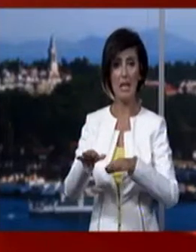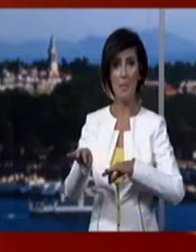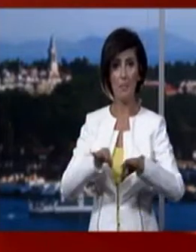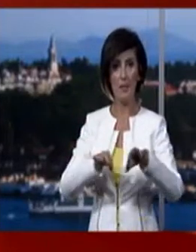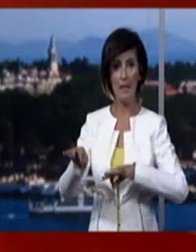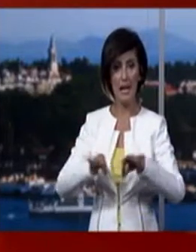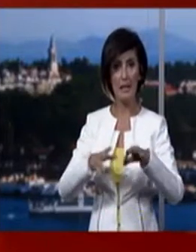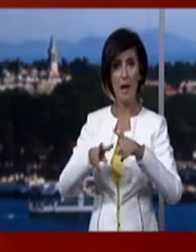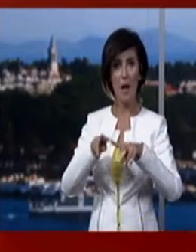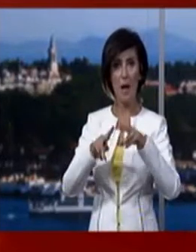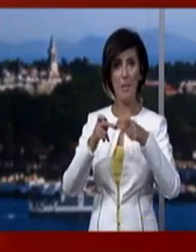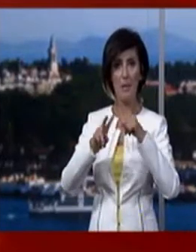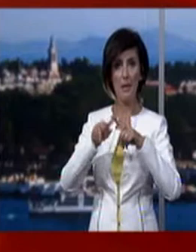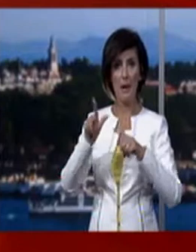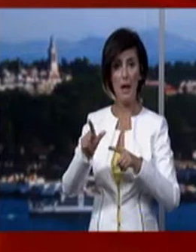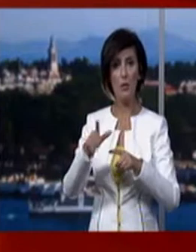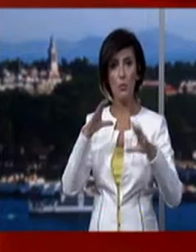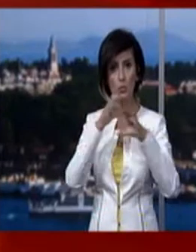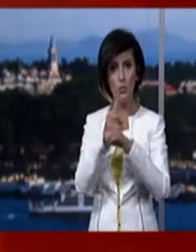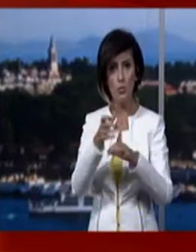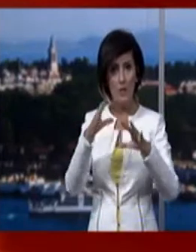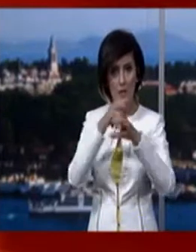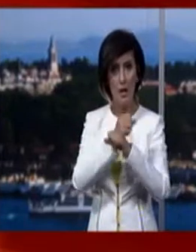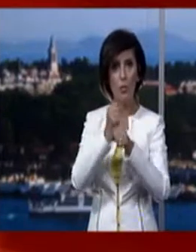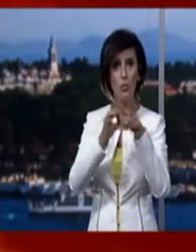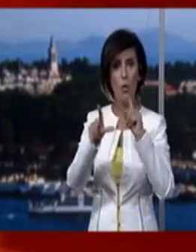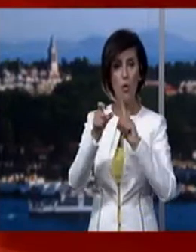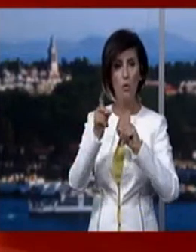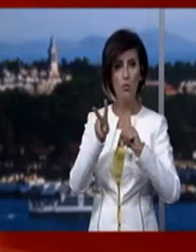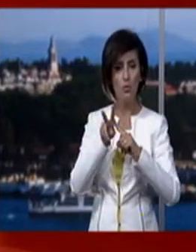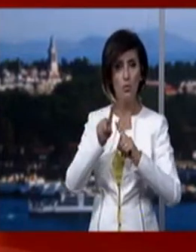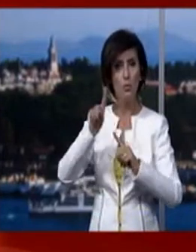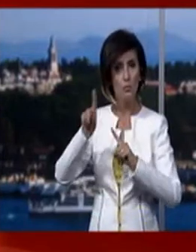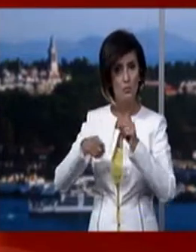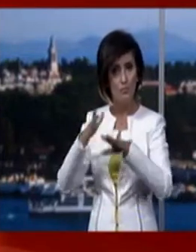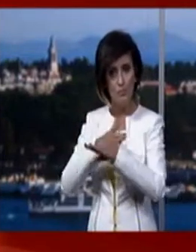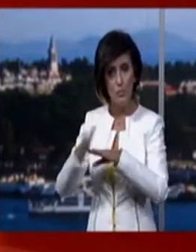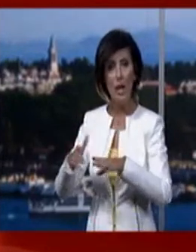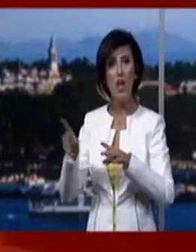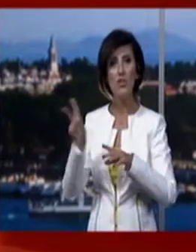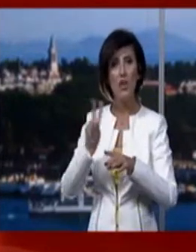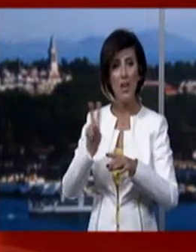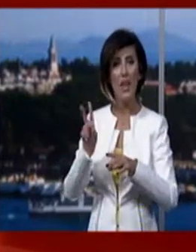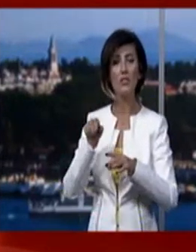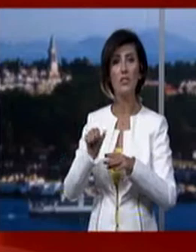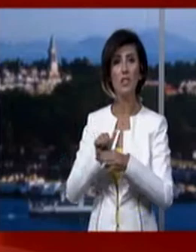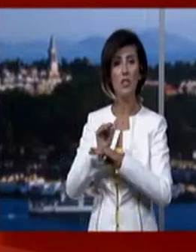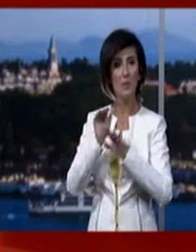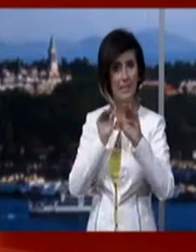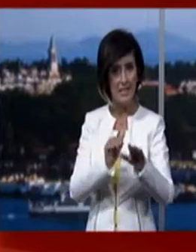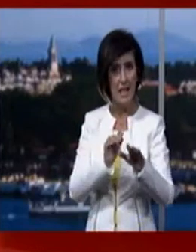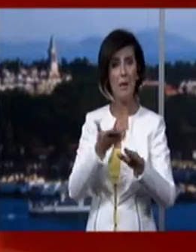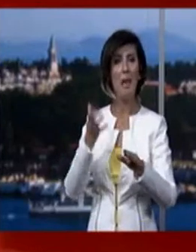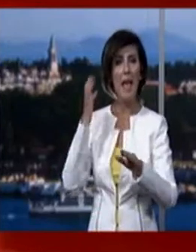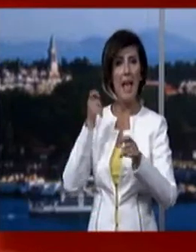amirallere suikast, Gölcük'te ele geçirilen belgelerle Çağdaş Yaşamı Destekleme Derneği ve Çağdaş Eğitim Vakfı yöneticileri